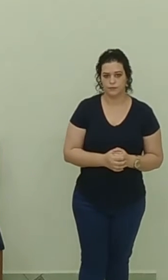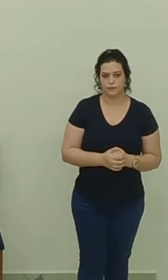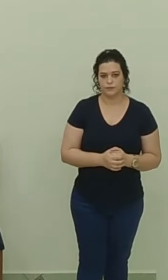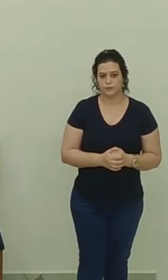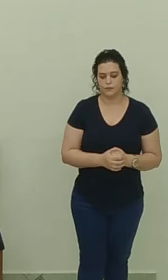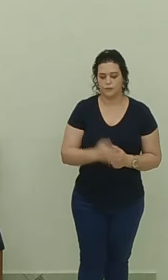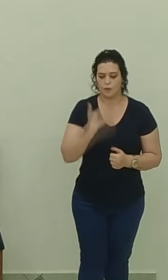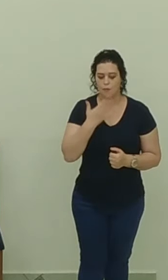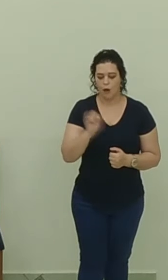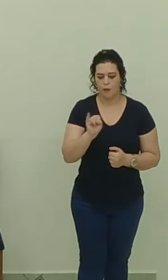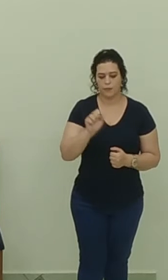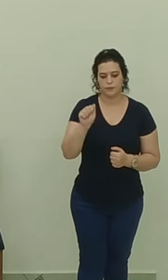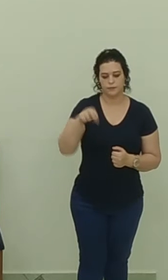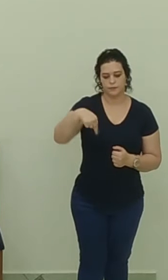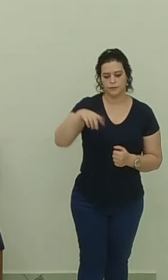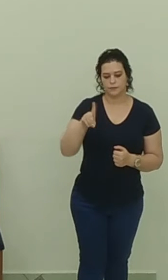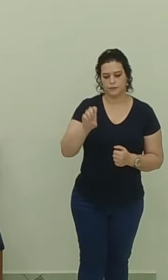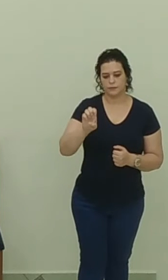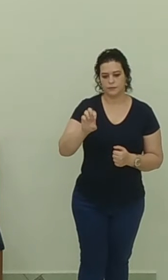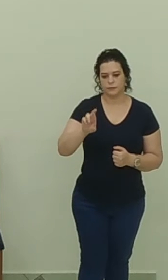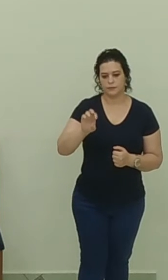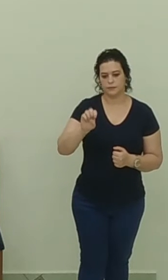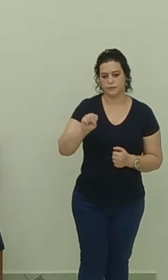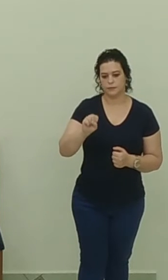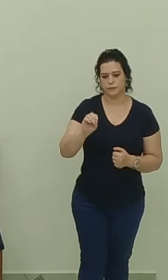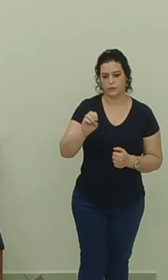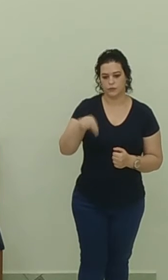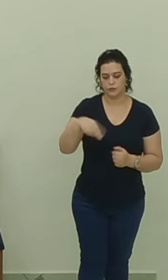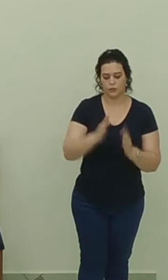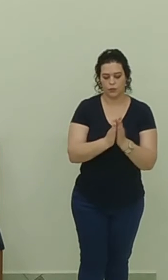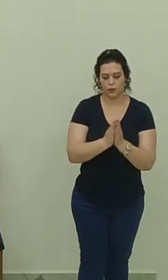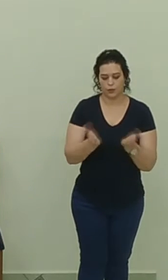Peço ao irmão Anderson que faça uma oração.